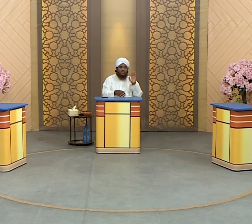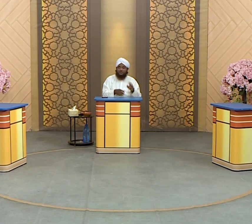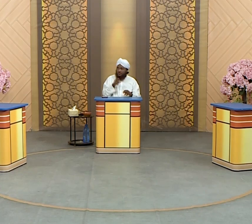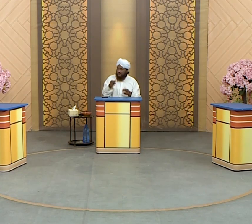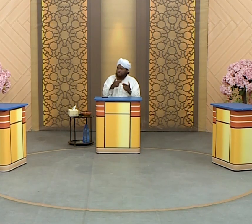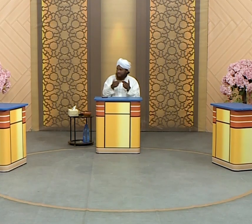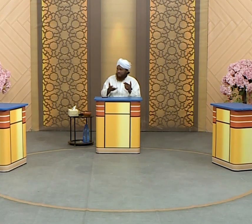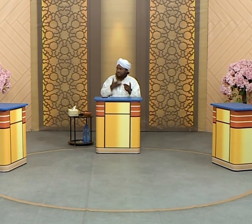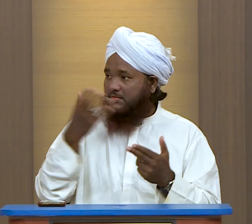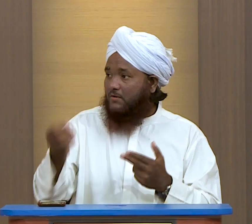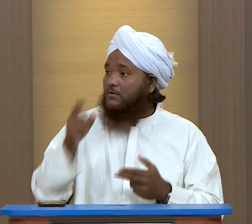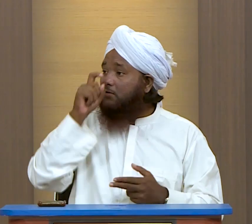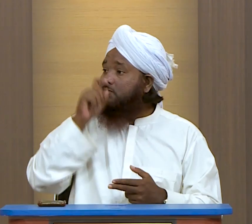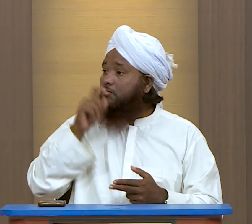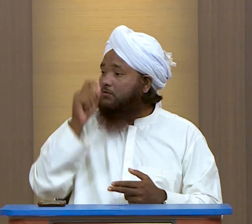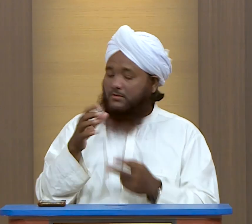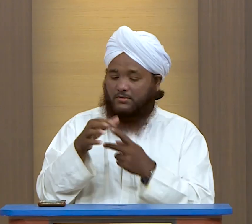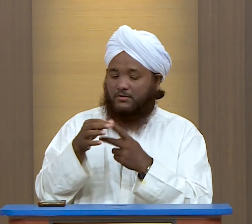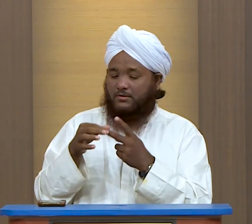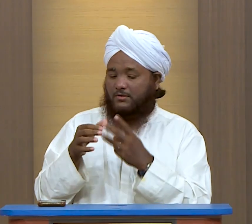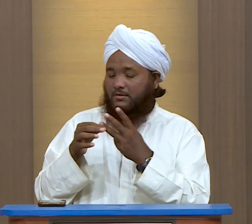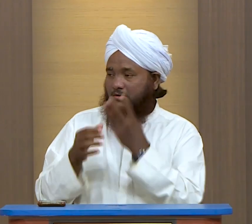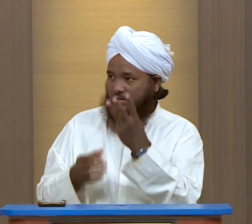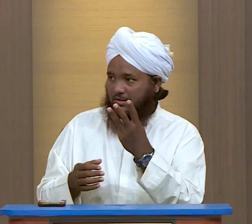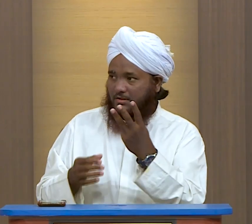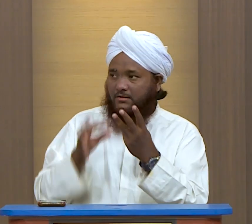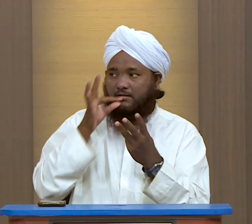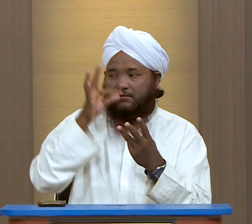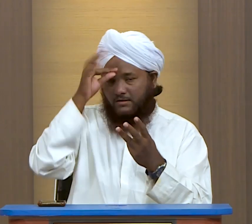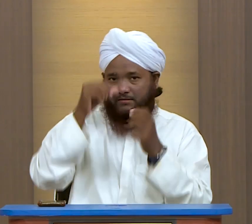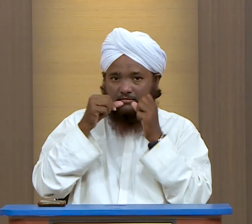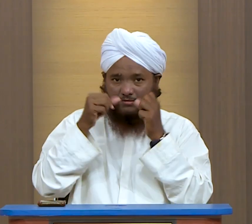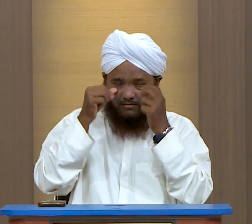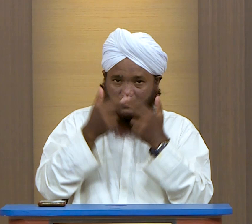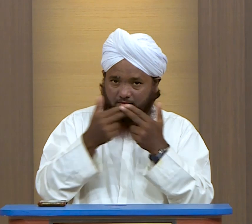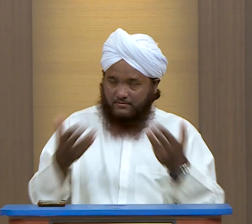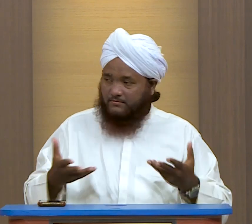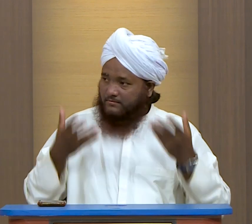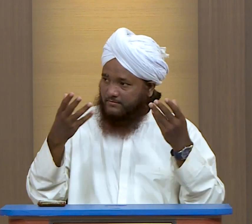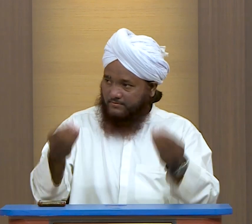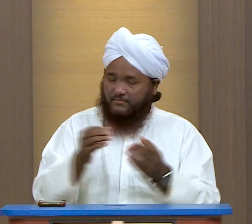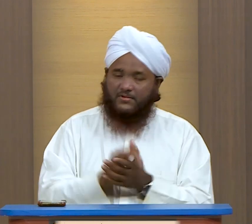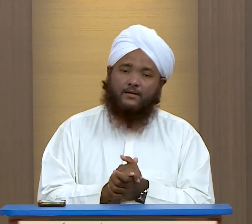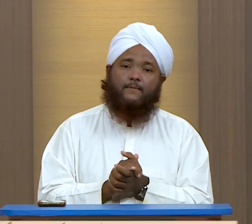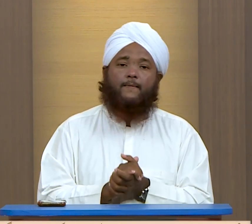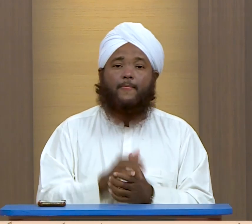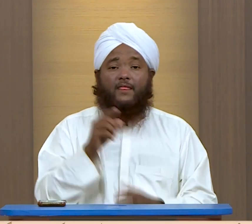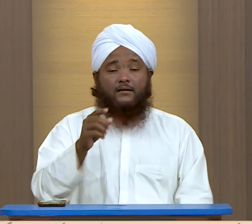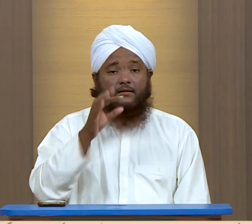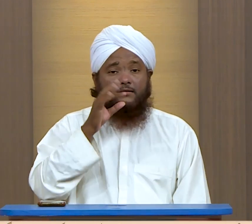مذمت پر مشتمل 3 فرامین مصطفیٰ صلی اللہ علیہ وآلہ وسلم سنتے ہیں۔ اللہ پاک کے آخری نبی صلی